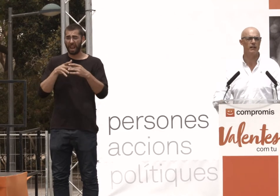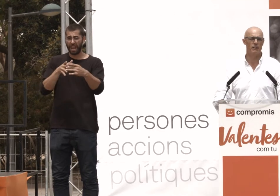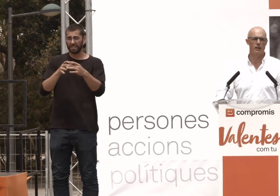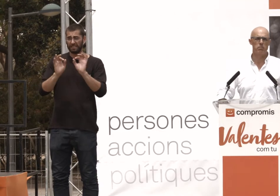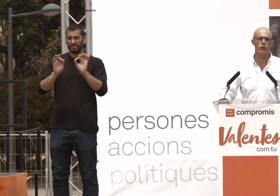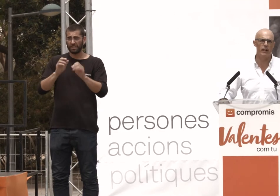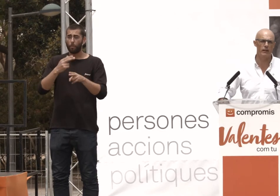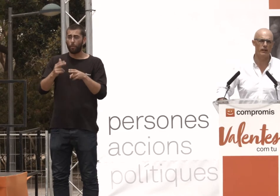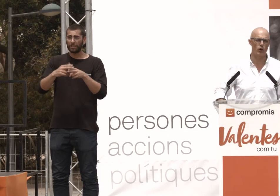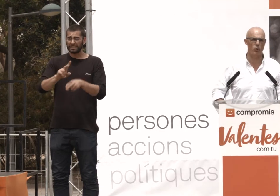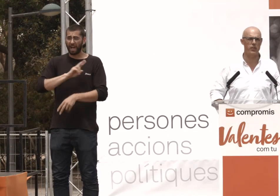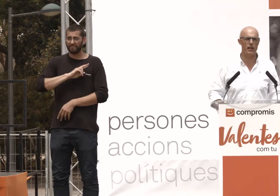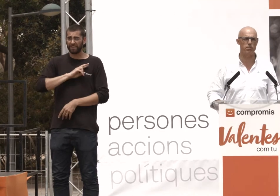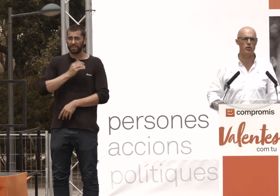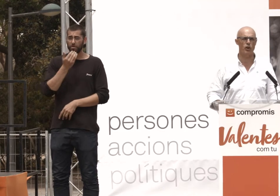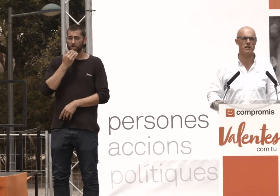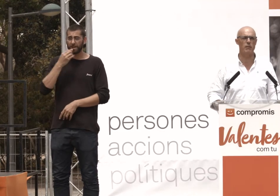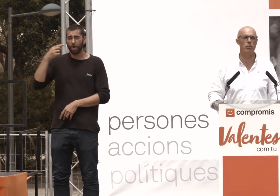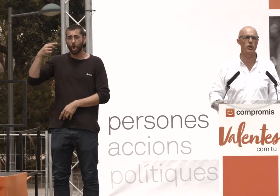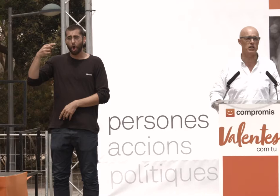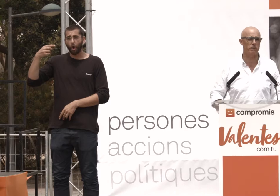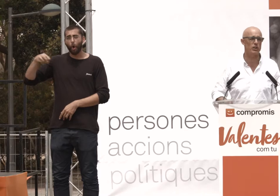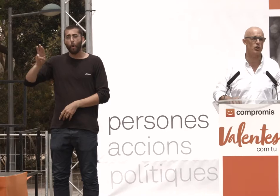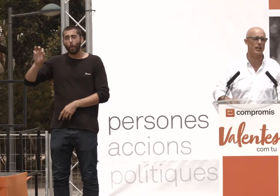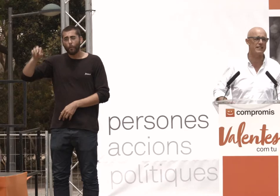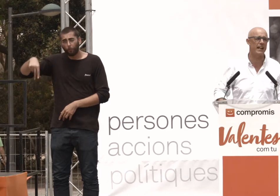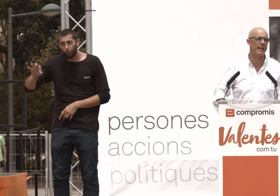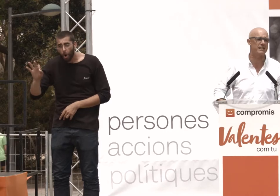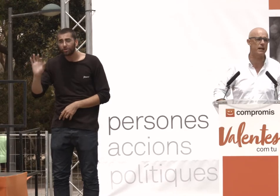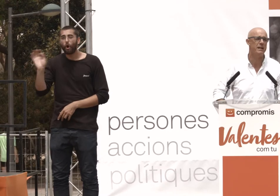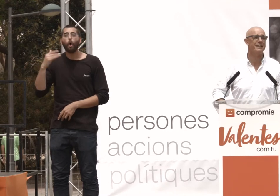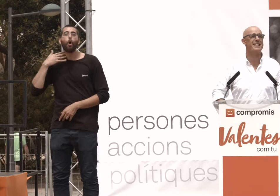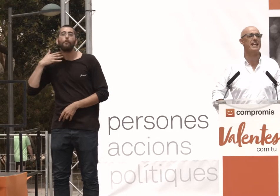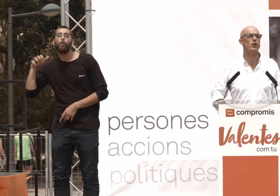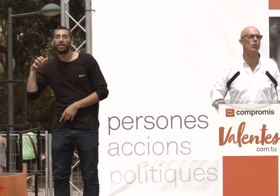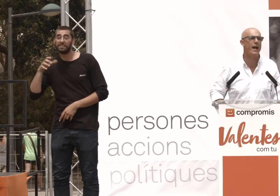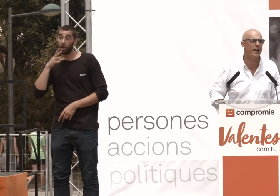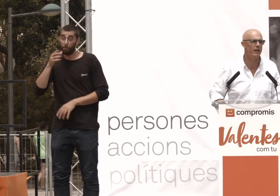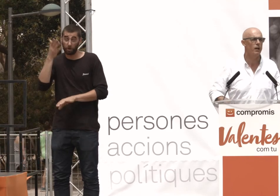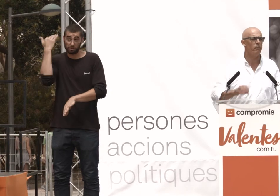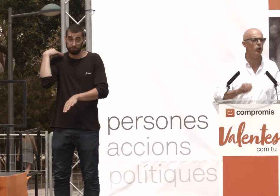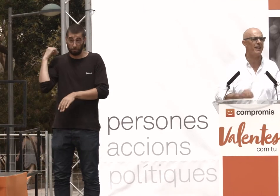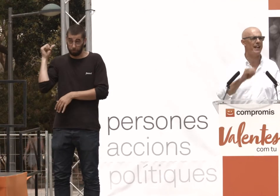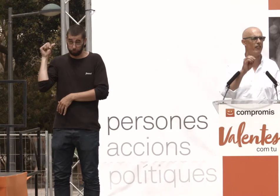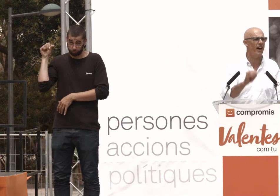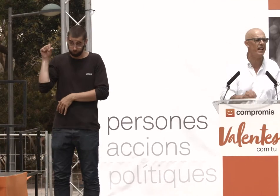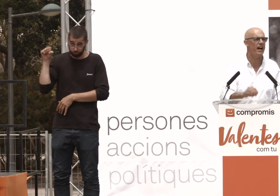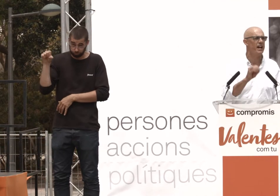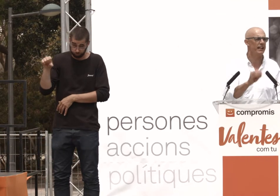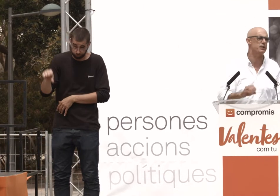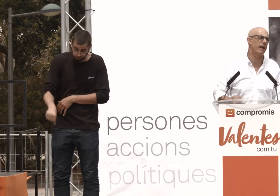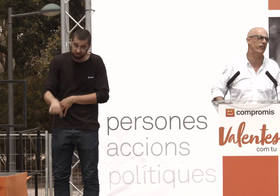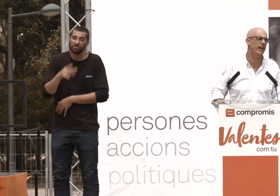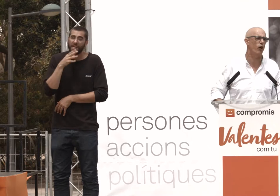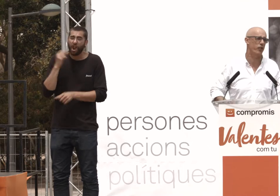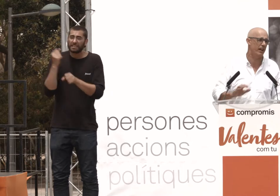tan potent com González Pons i com Isabel Bonig. Per això nosaltres ara encara estem desenrunant molta de la feina